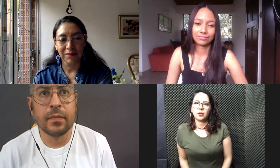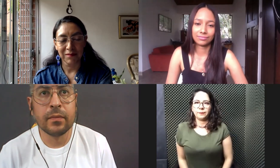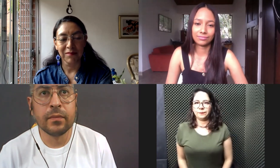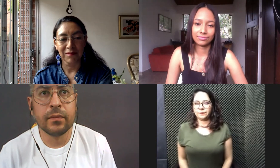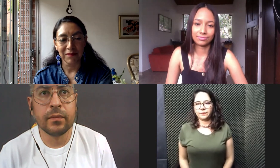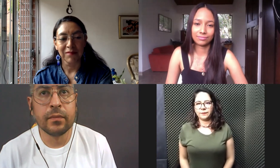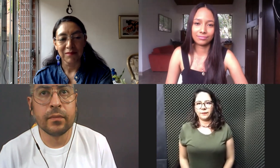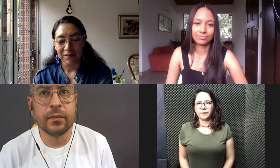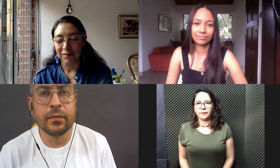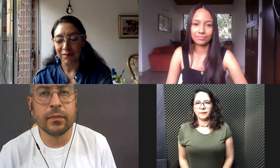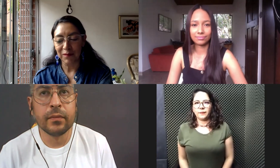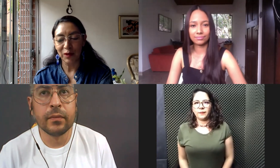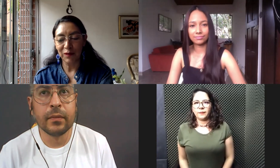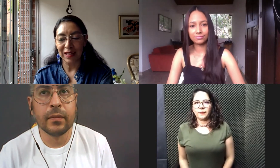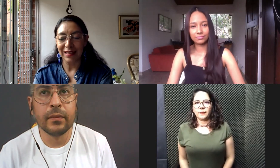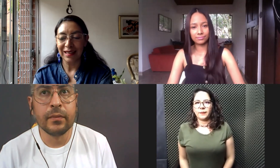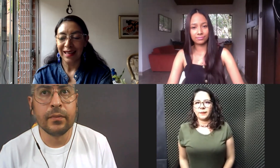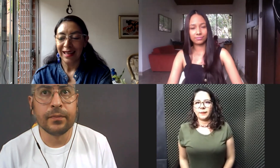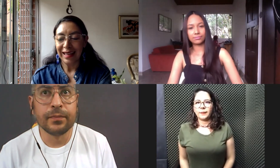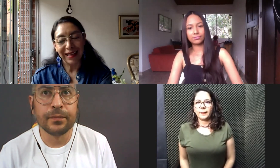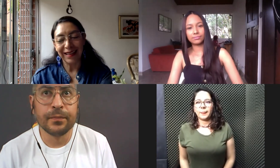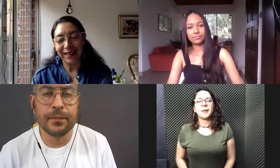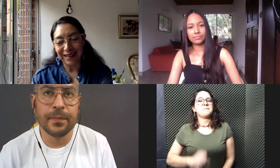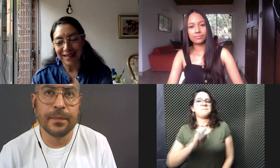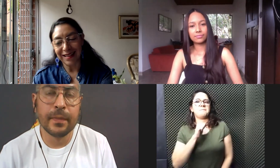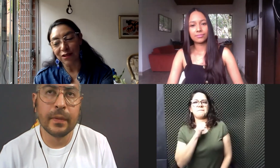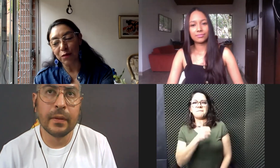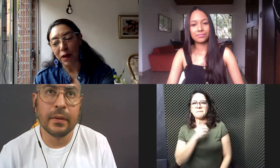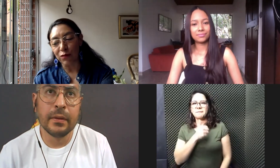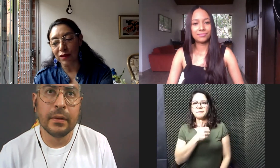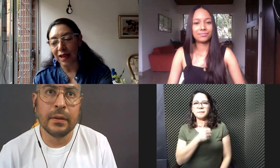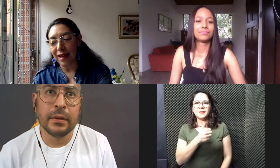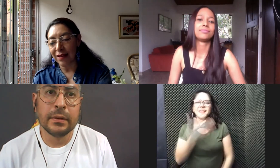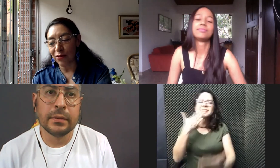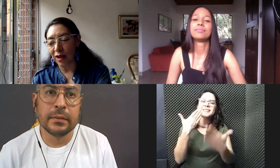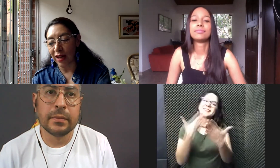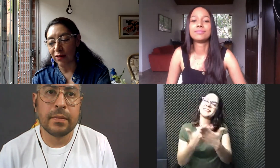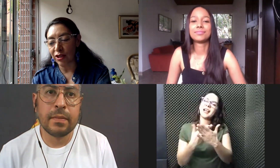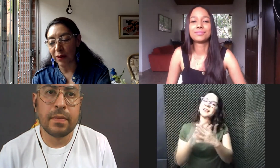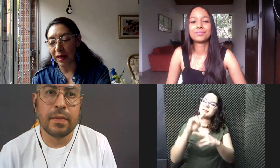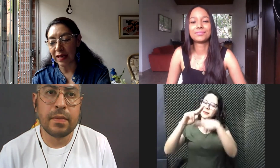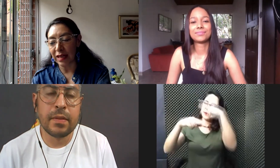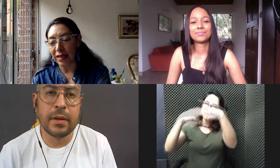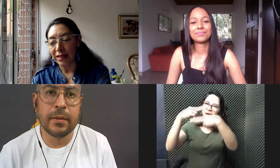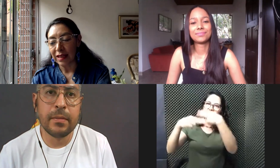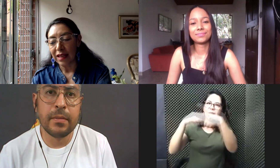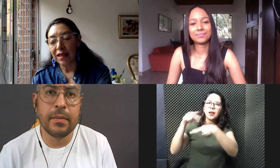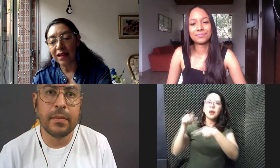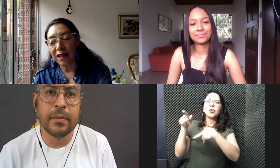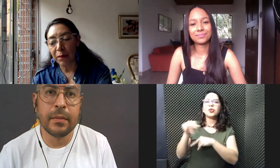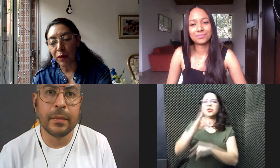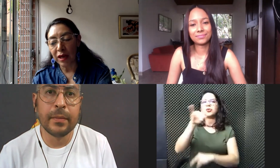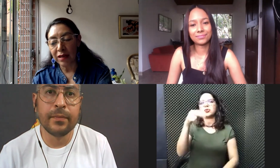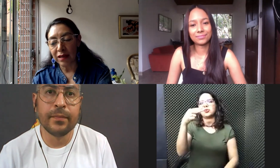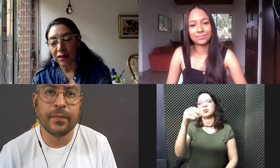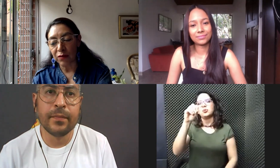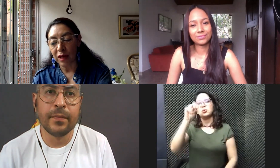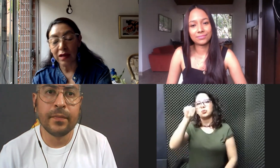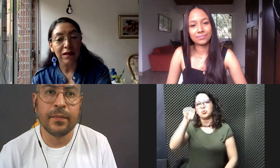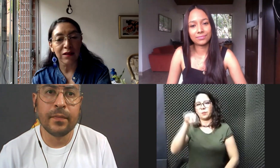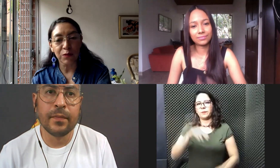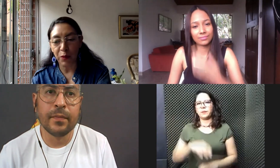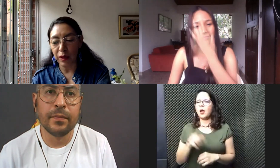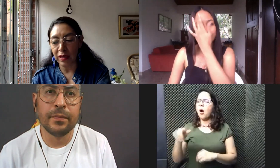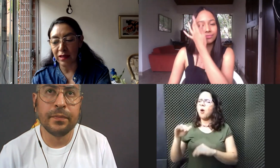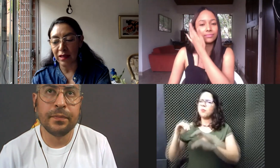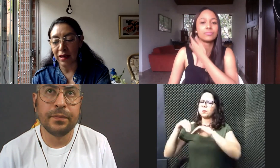sorda. Muy bien, gracias. Nos pregunta John Jairo Chavarría, y en el campo de la literatura,